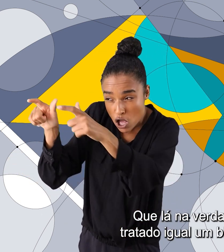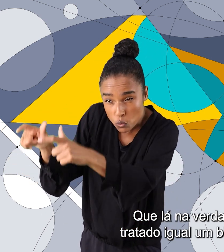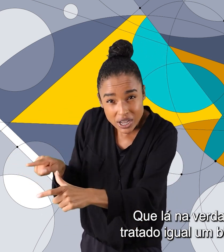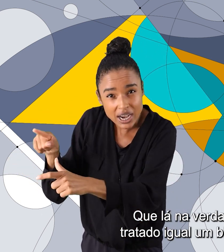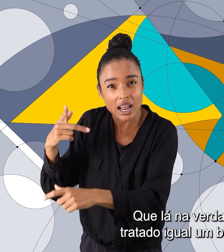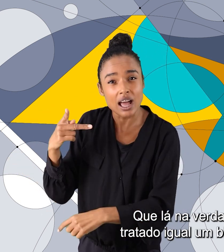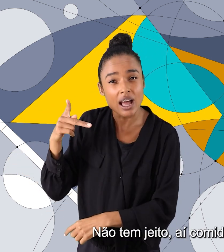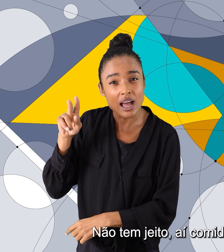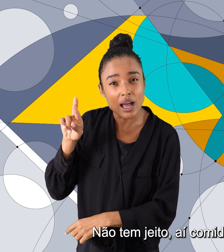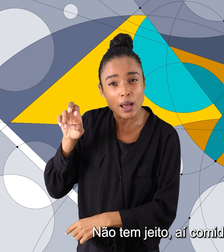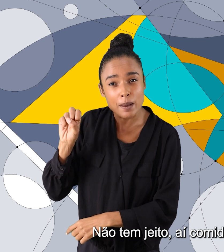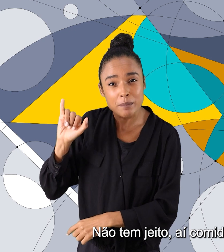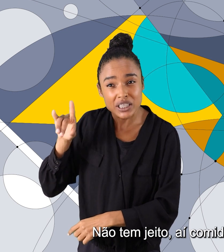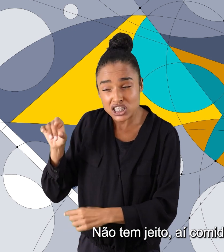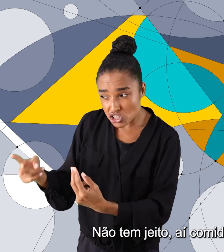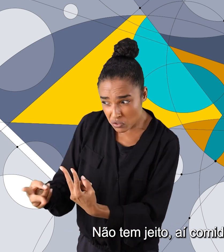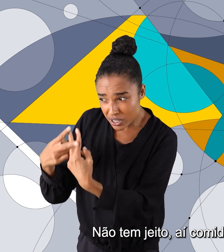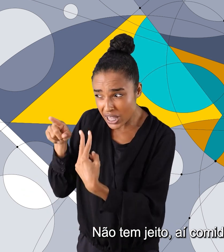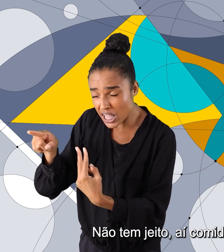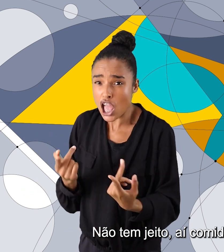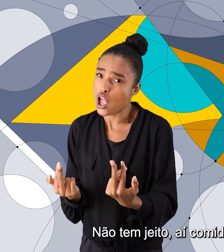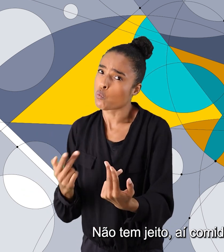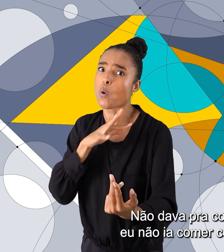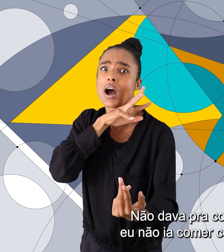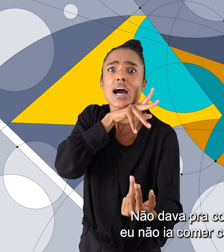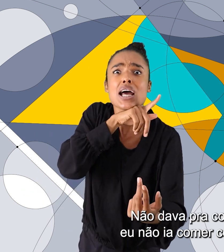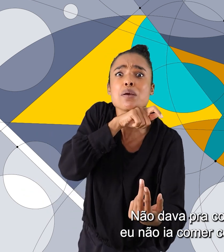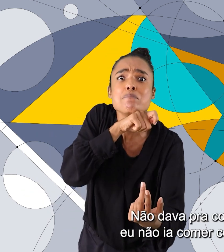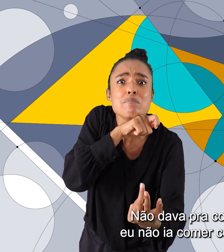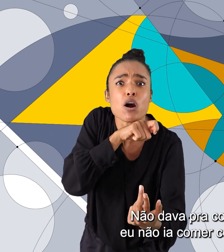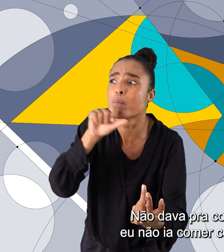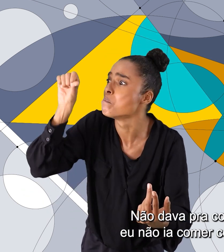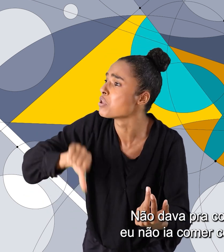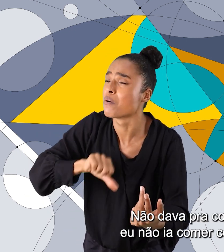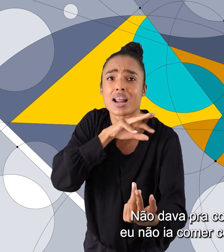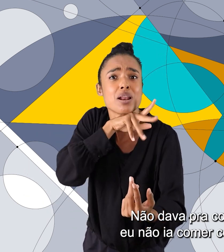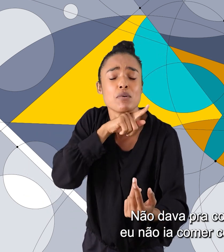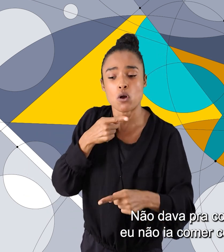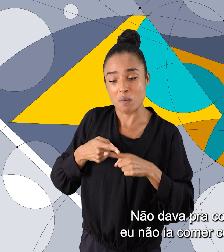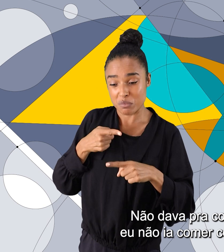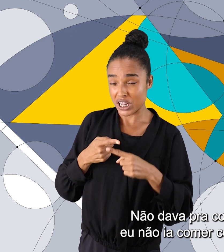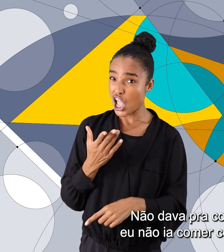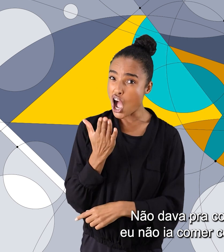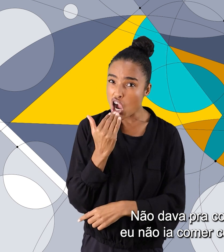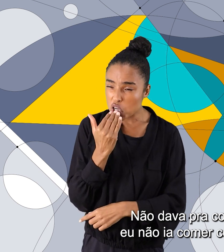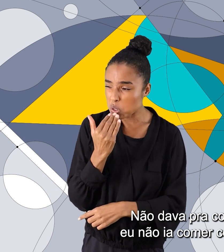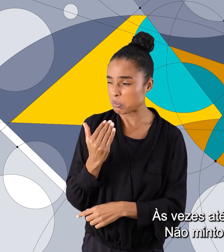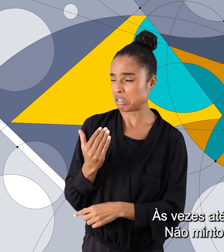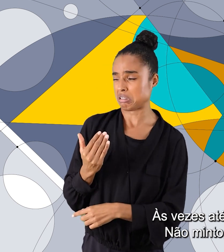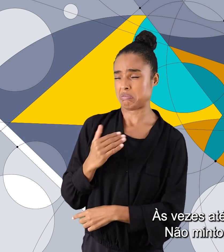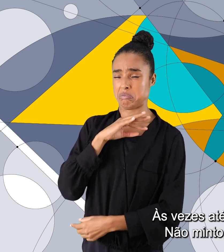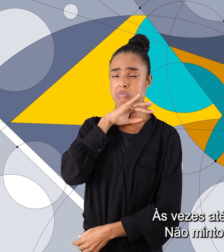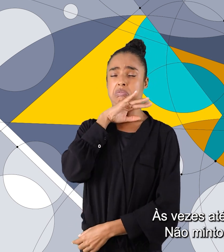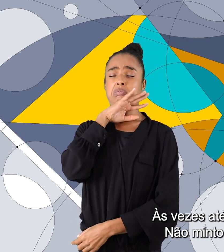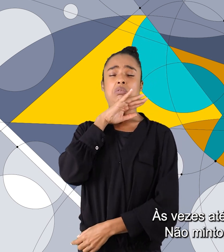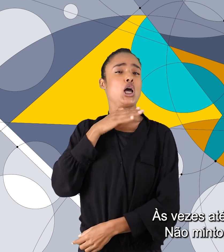um bicho mesmo. Tem jeito, aí comigo azega entrando, não dava pra comer direito, que eu não ia comer comigo azega. Às